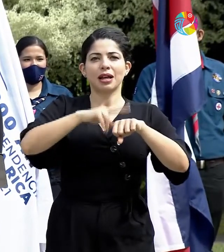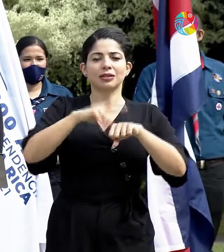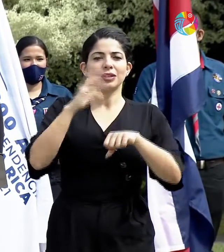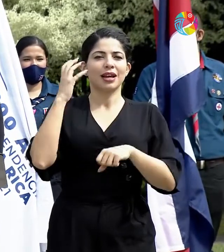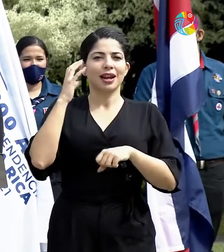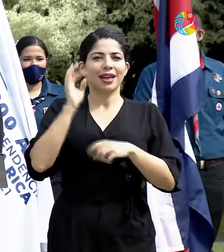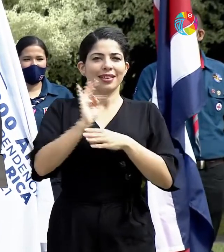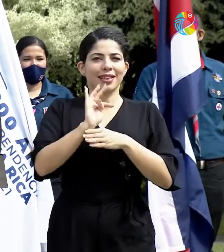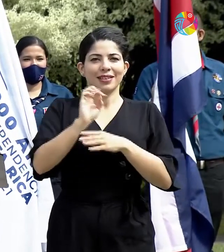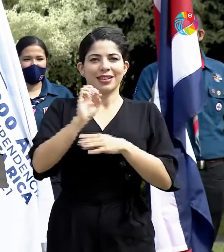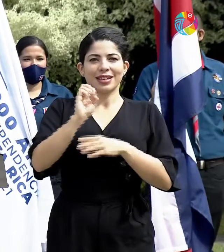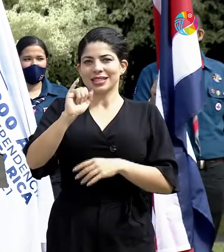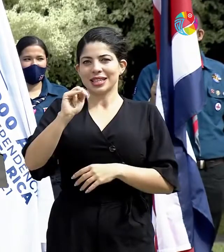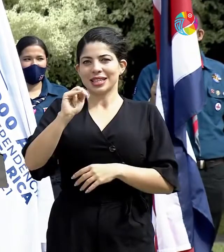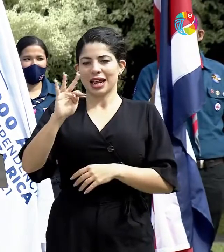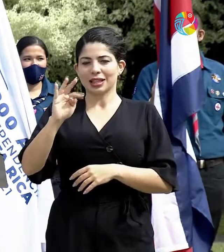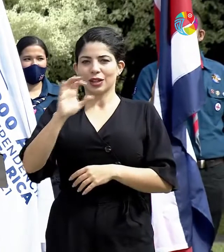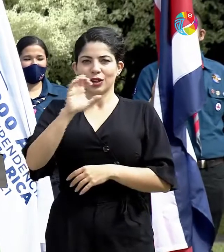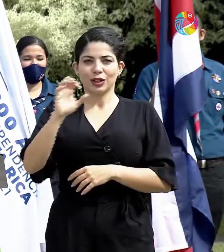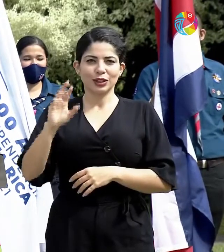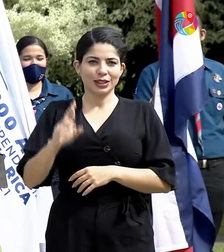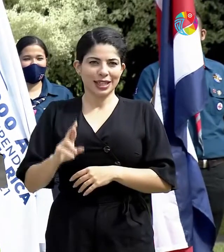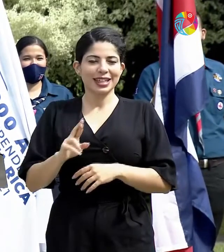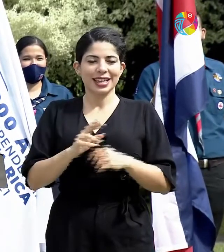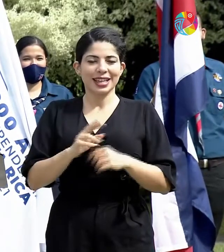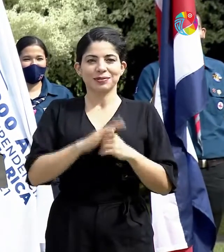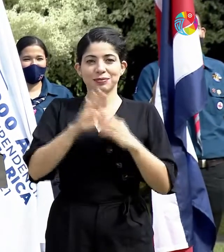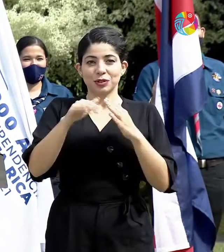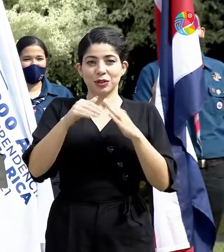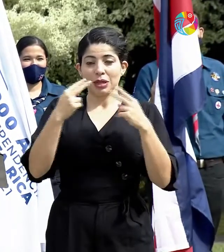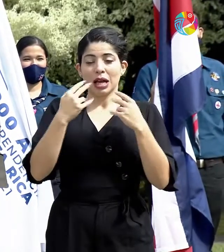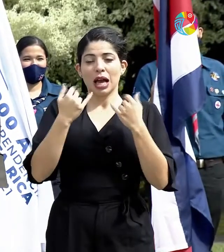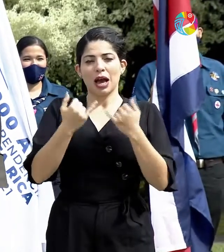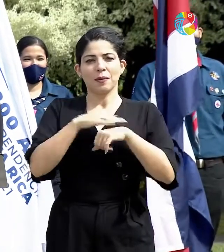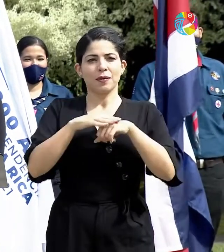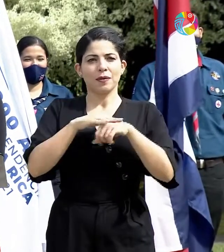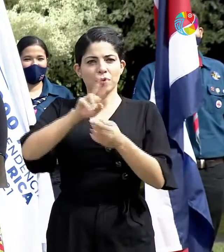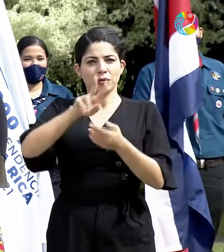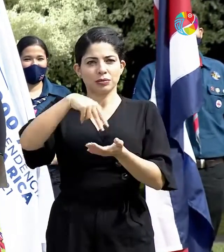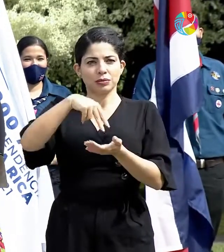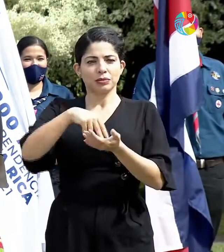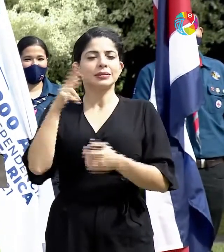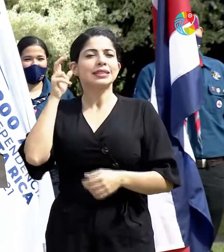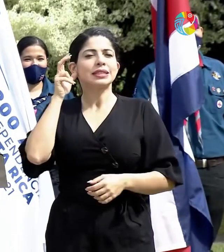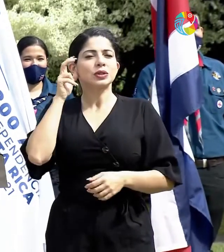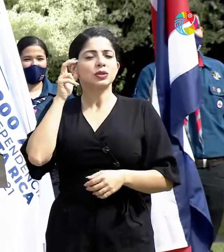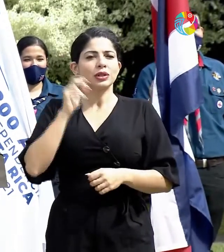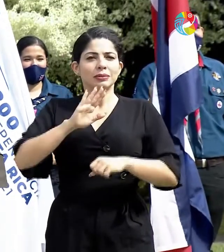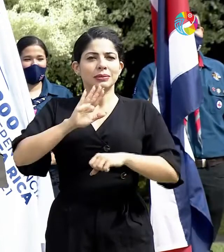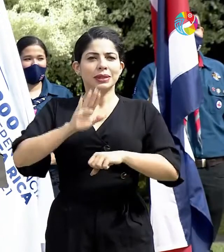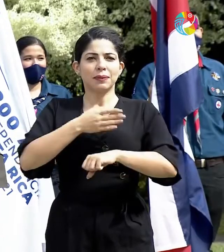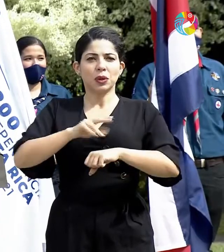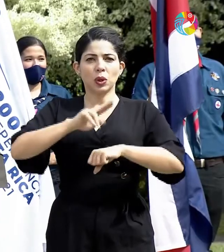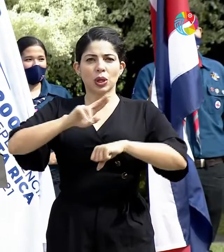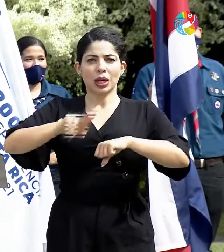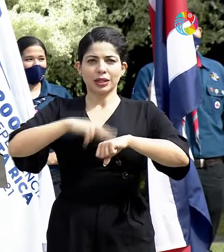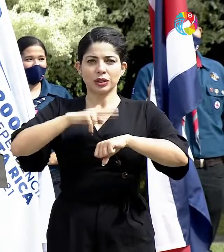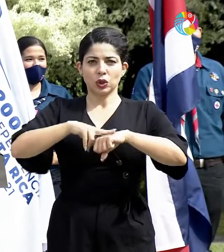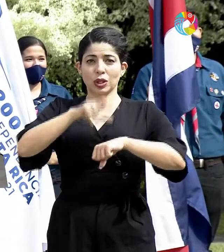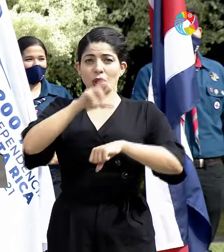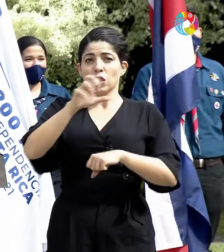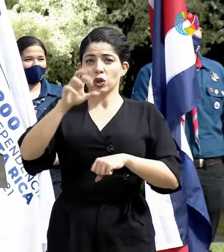Televisión SINART Costa Rica Medios. Les solicito, por favor, ponerse en pie. Escucharemos las notas del Himno Nacional de Costa